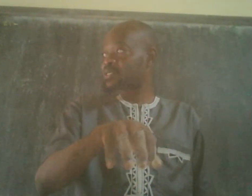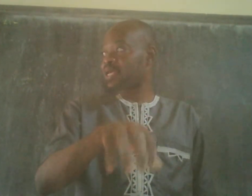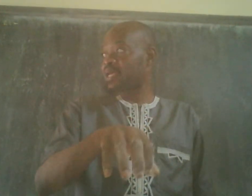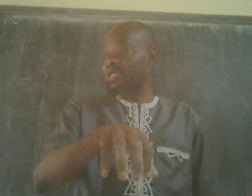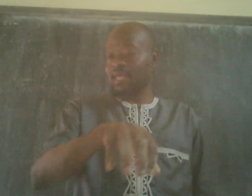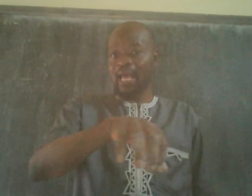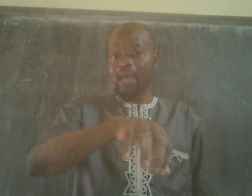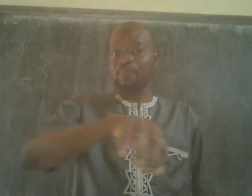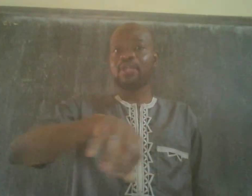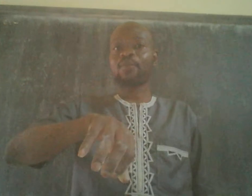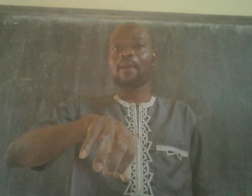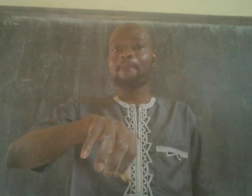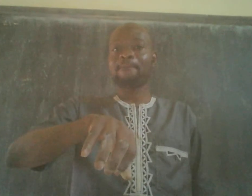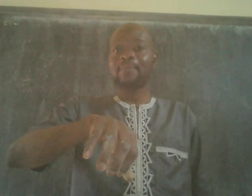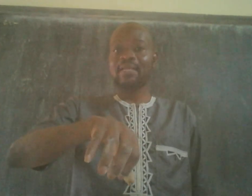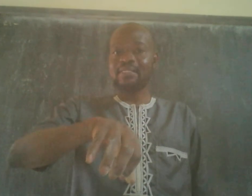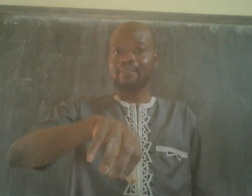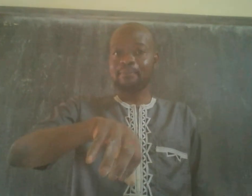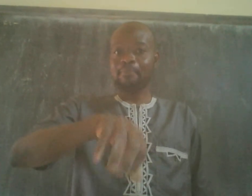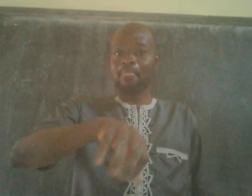Son rôle, c'est amener quoi?